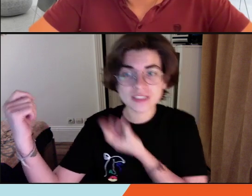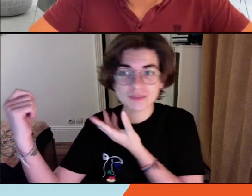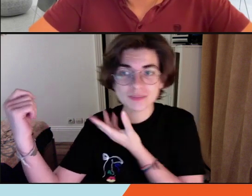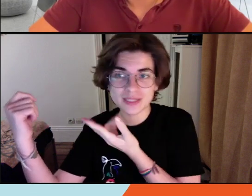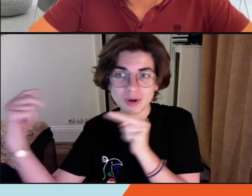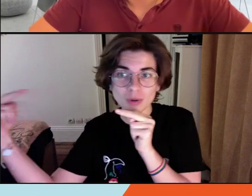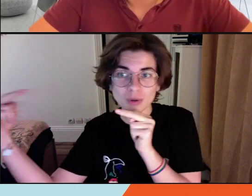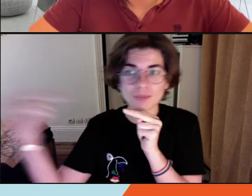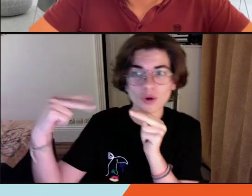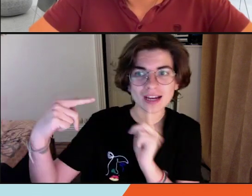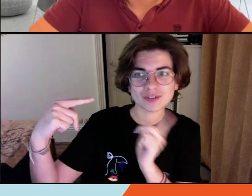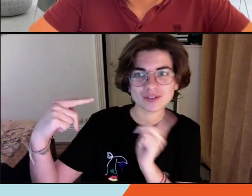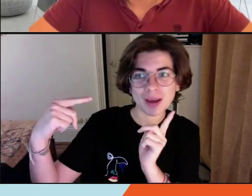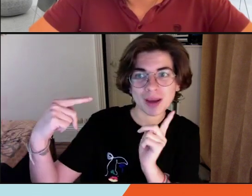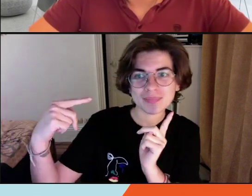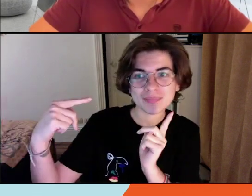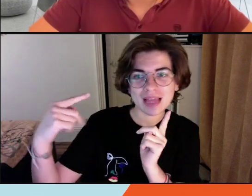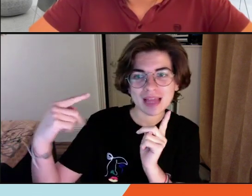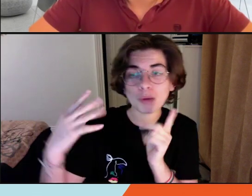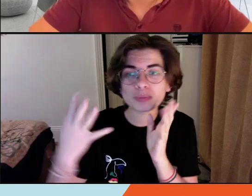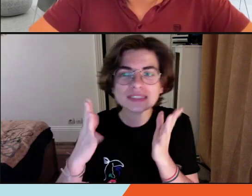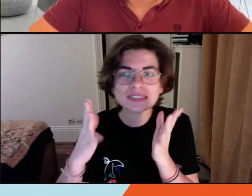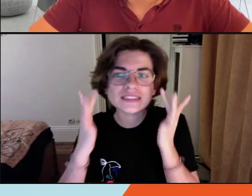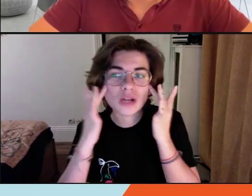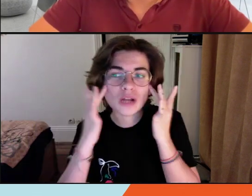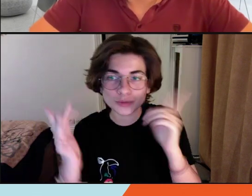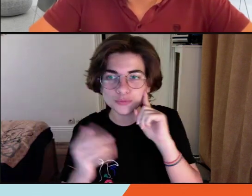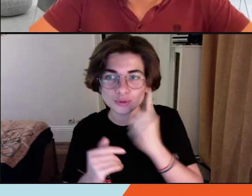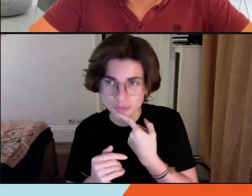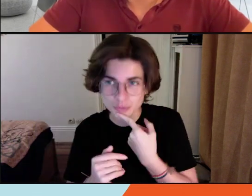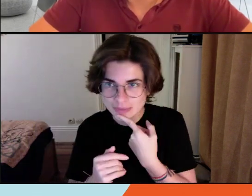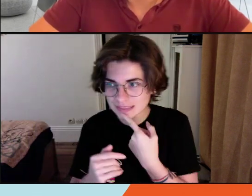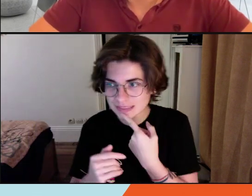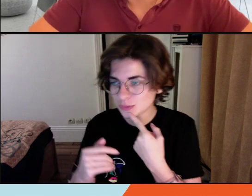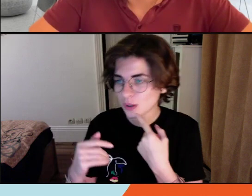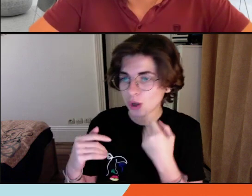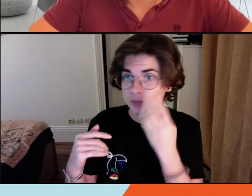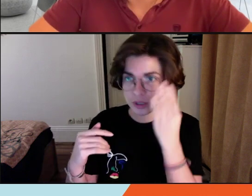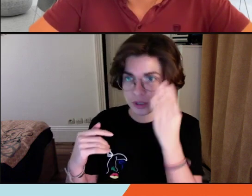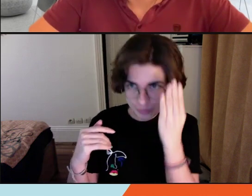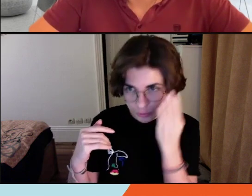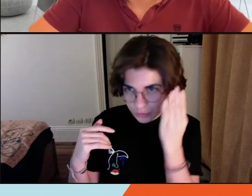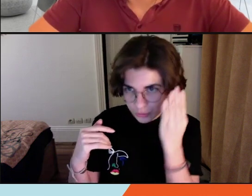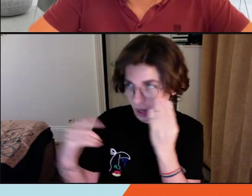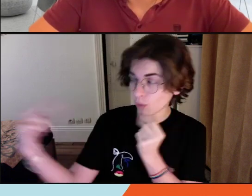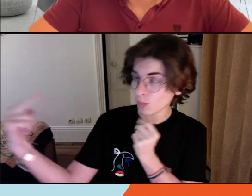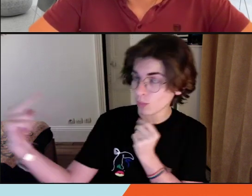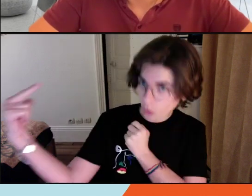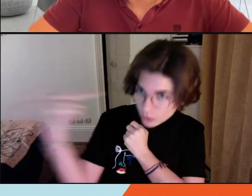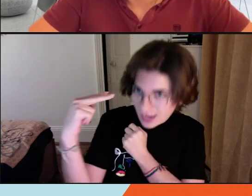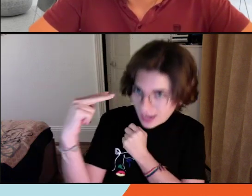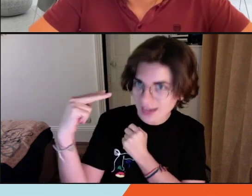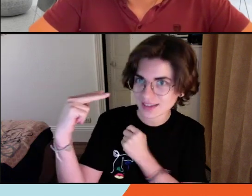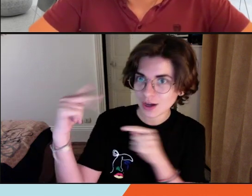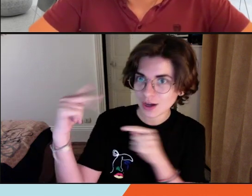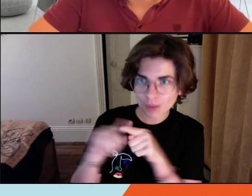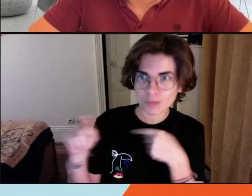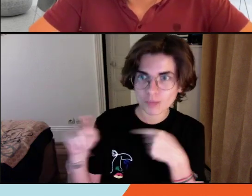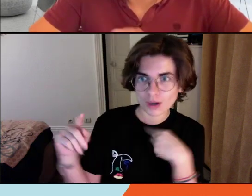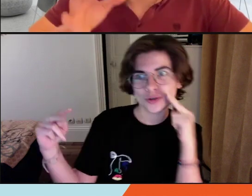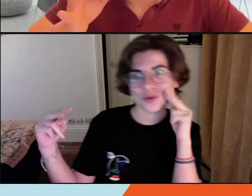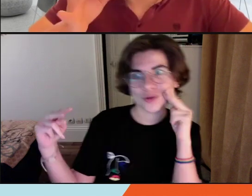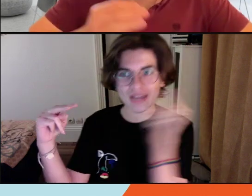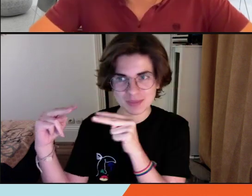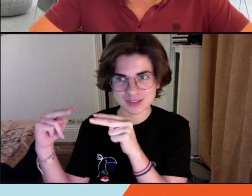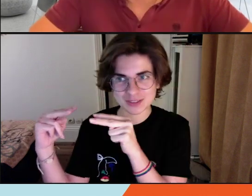l'autre, elle me regarde pas. Alors, peut-être c'est de la culture sourde, c'est que moi, j'ai besoin qu'on me regarde comme moi, je regarde la